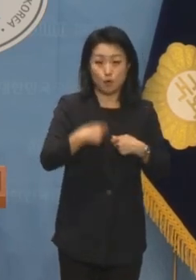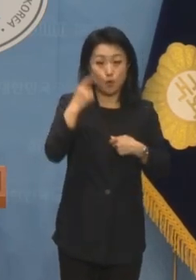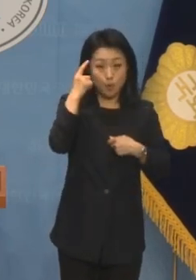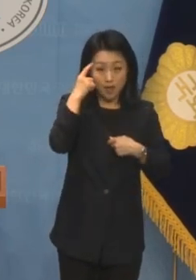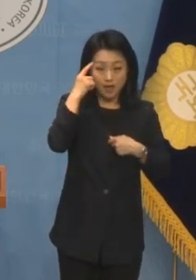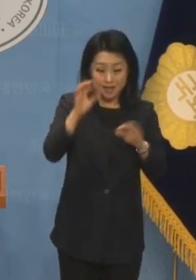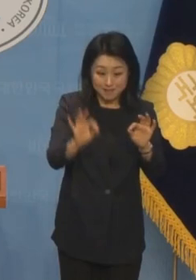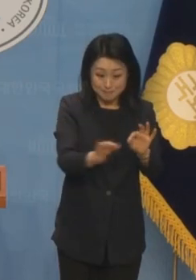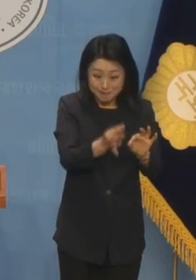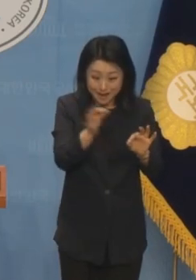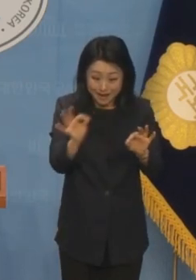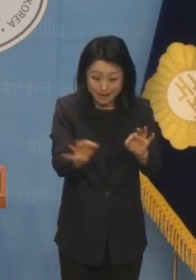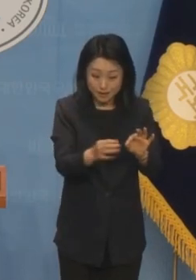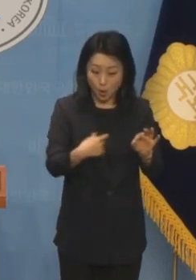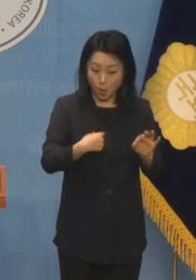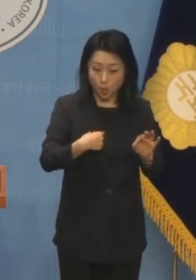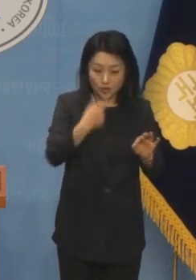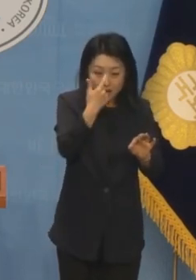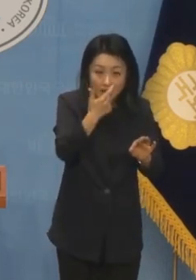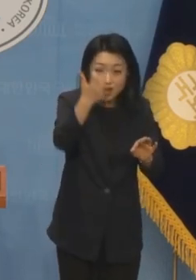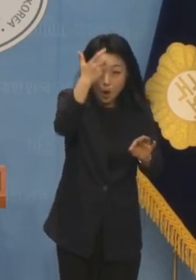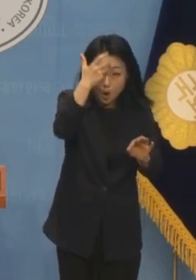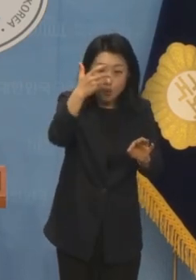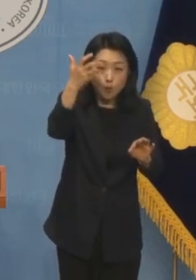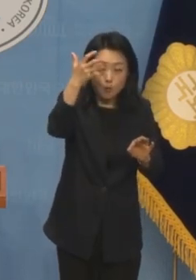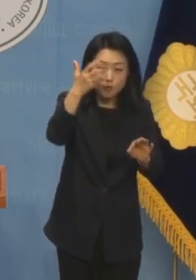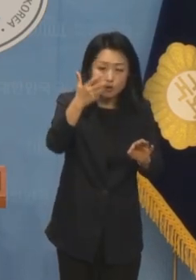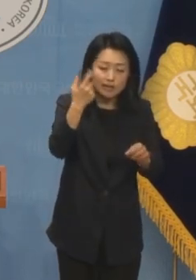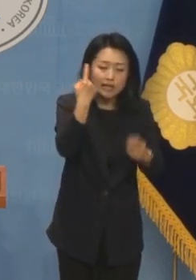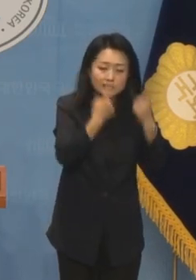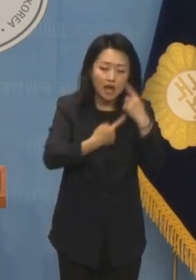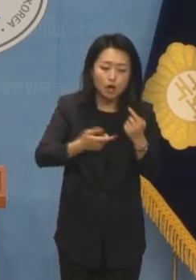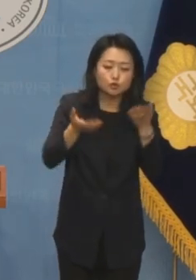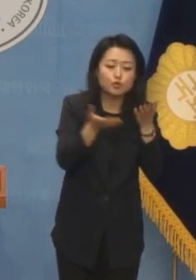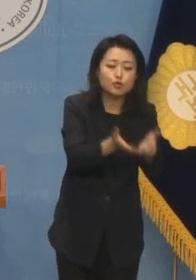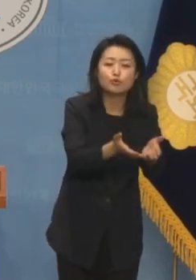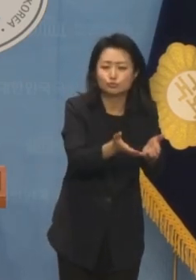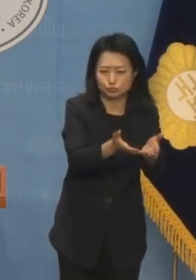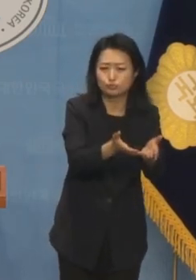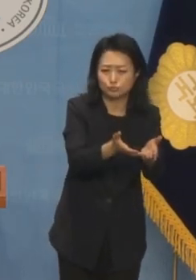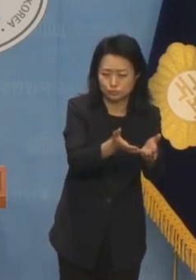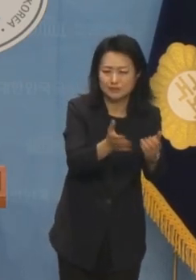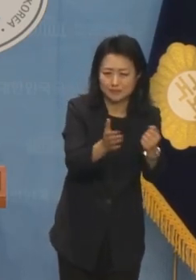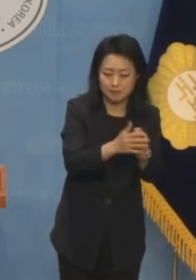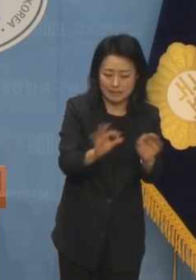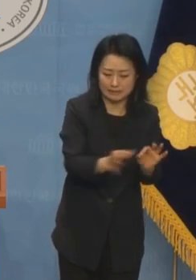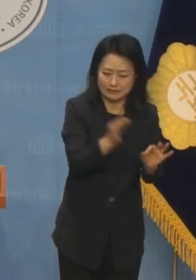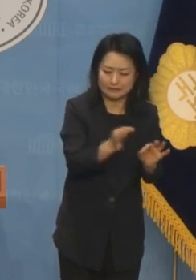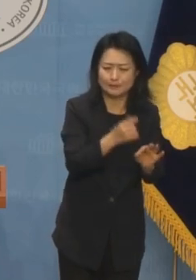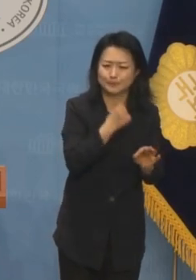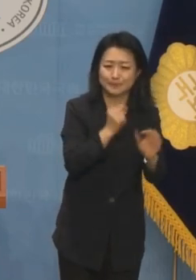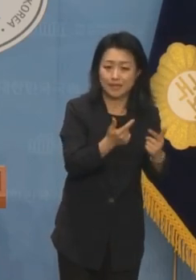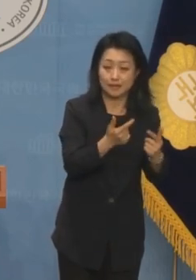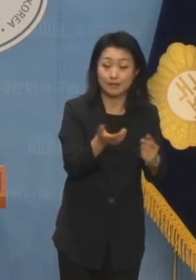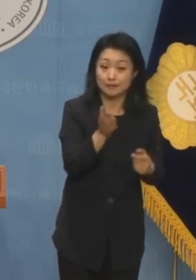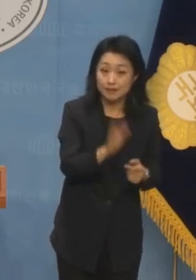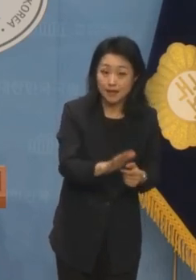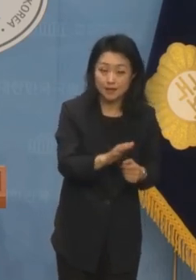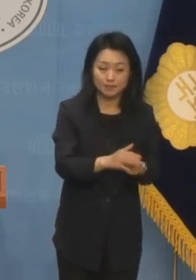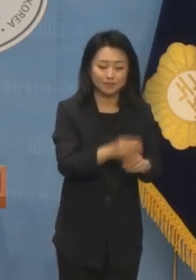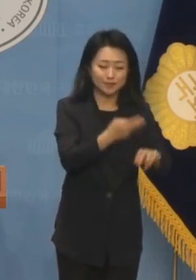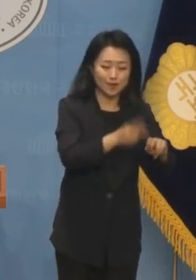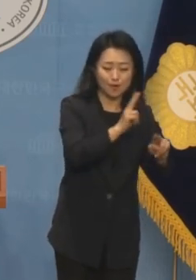영혼을 손상시킨다라고 믿기 때문인데 심지어 선물로 받은 옷을 조각내서